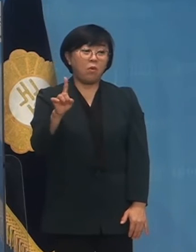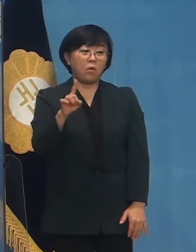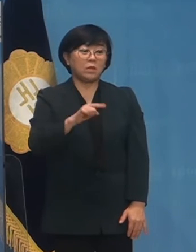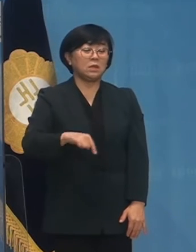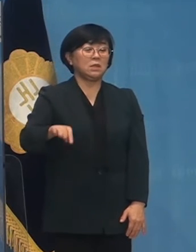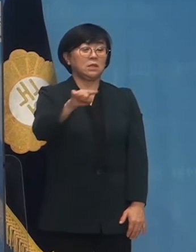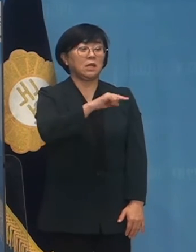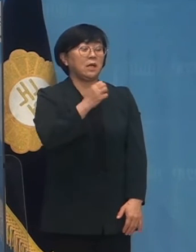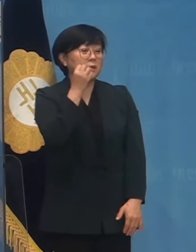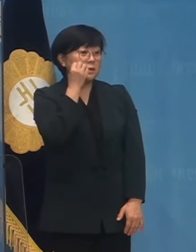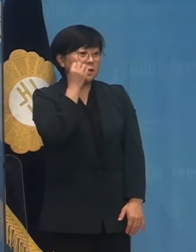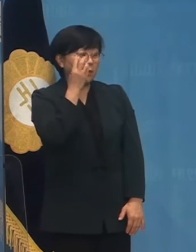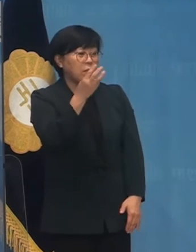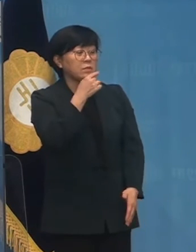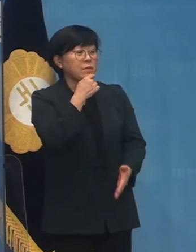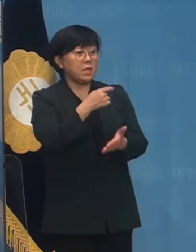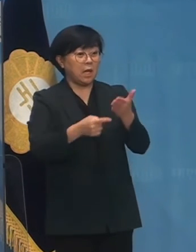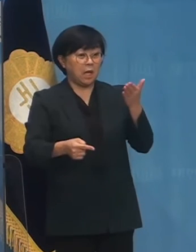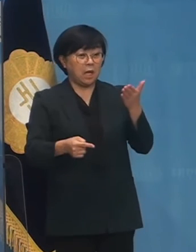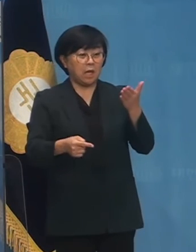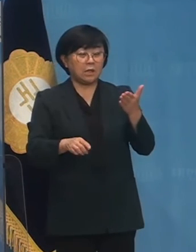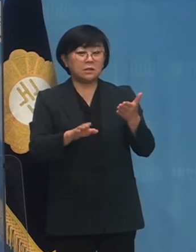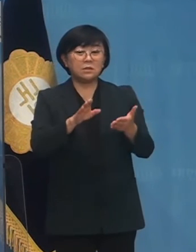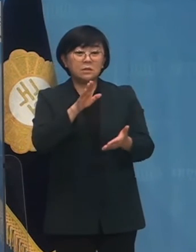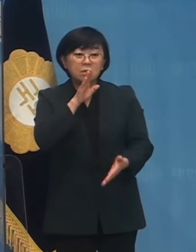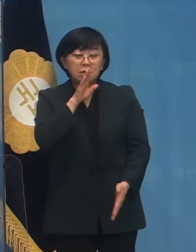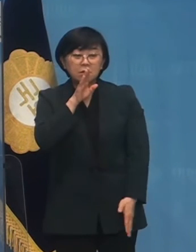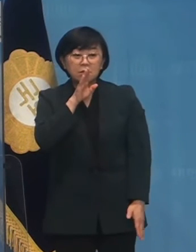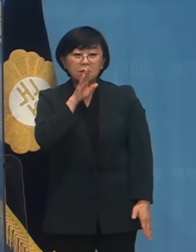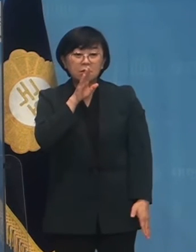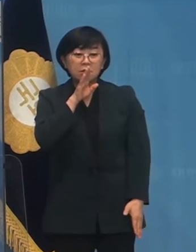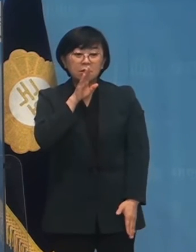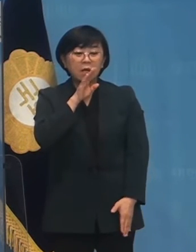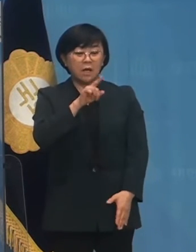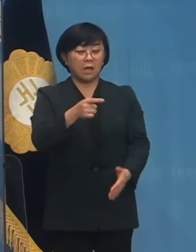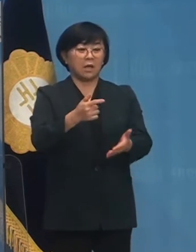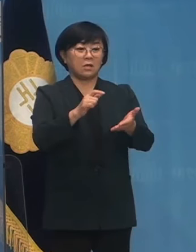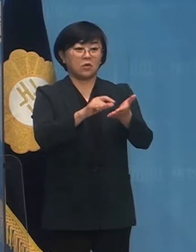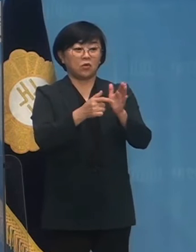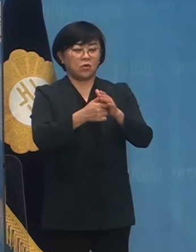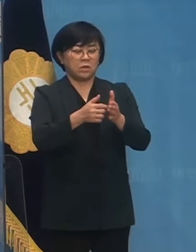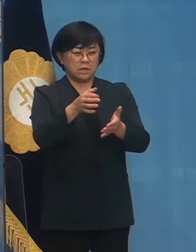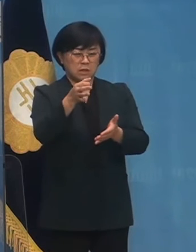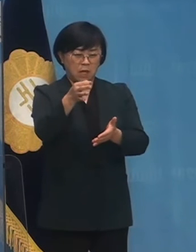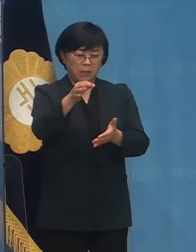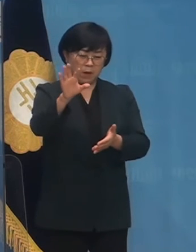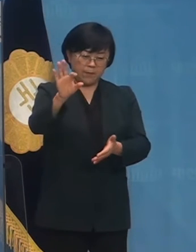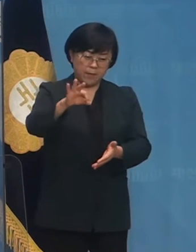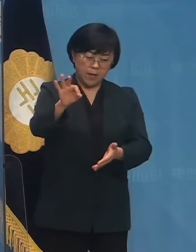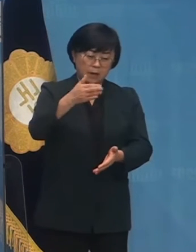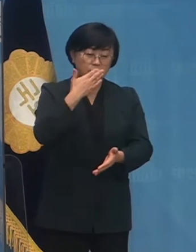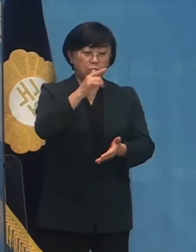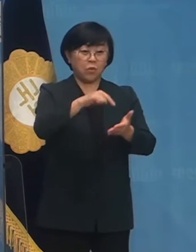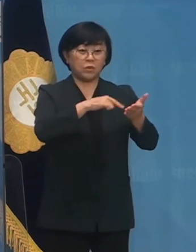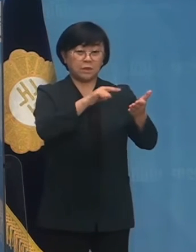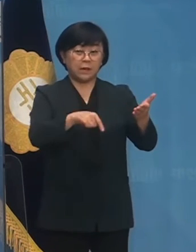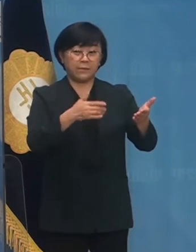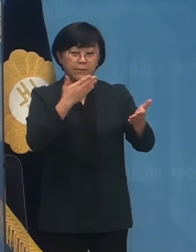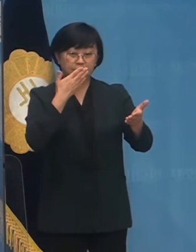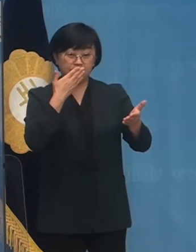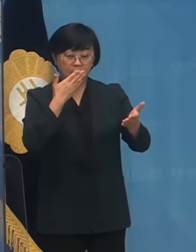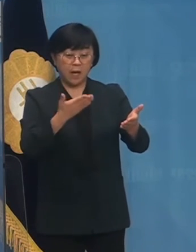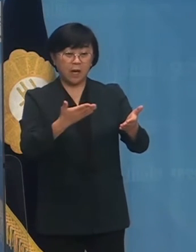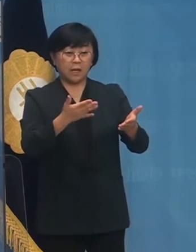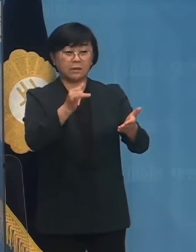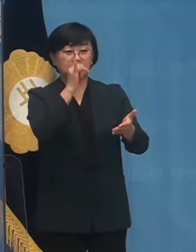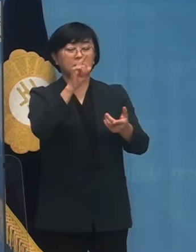이들의 3개월치 피해가 과연 이 정도 큰 돈으로 보장받을 수